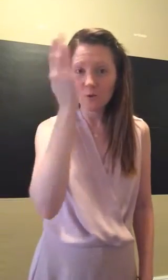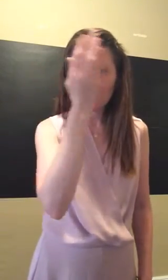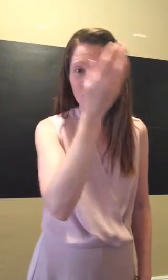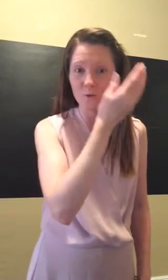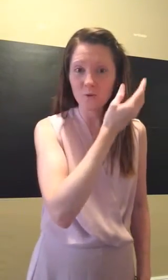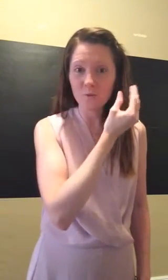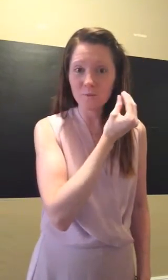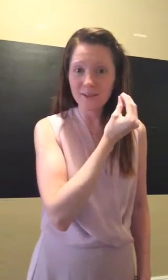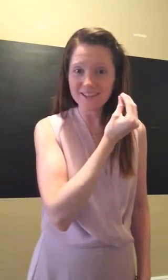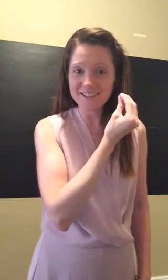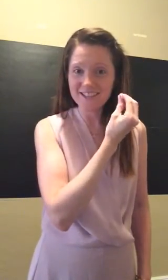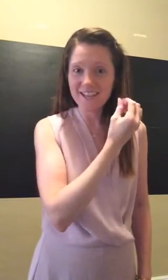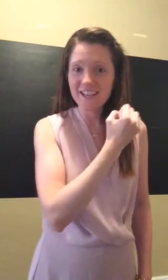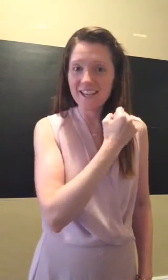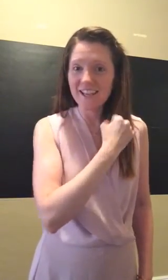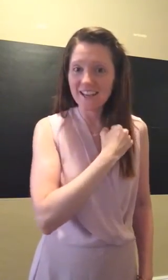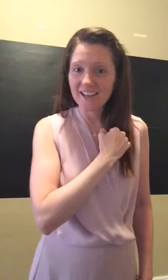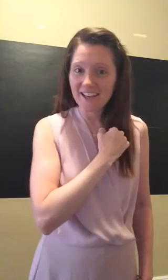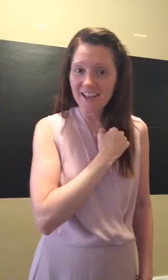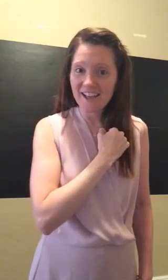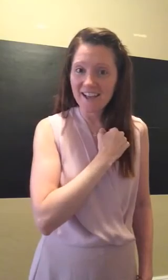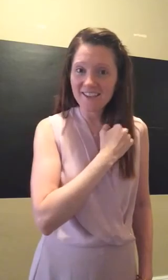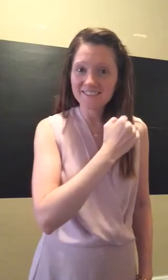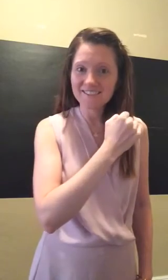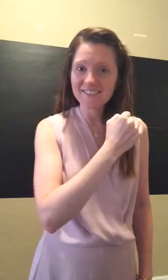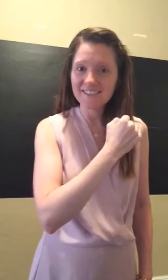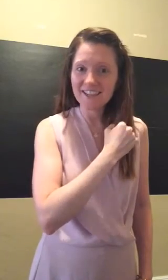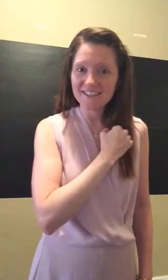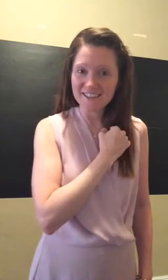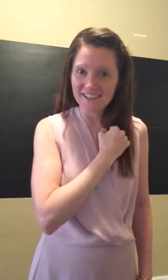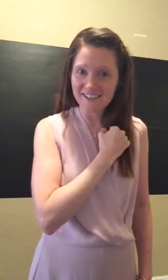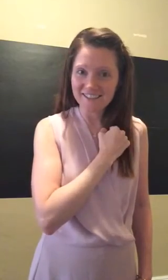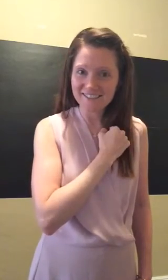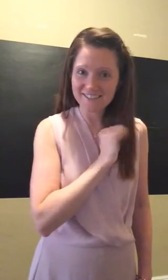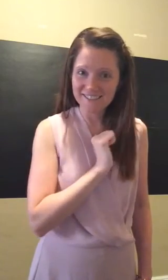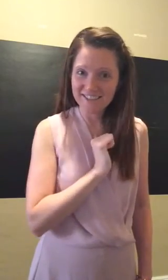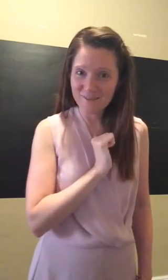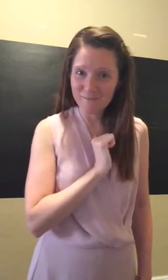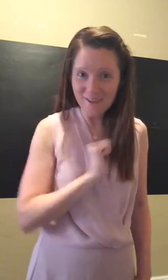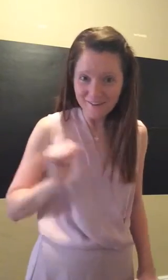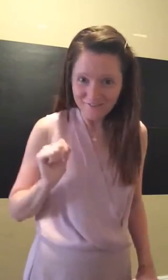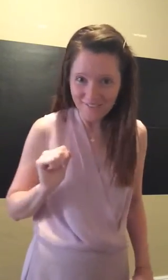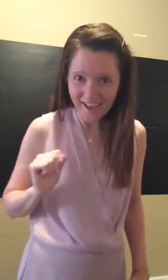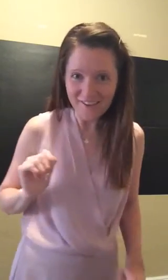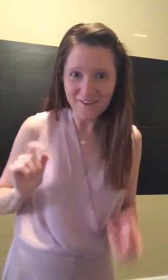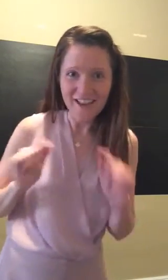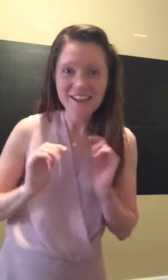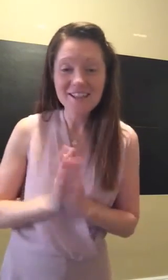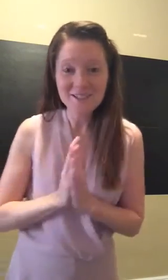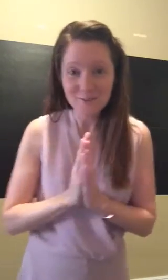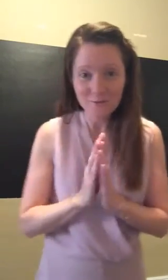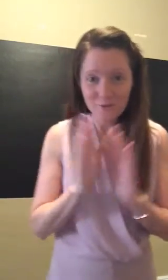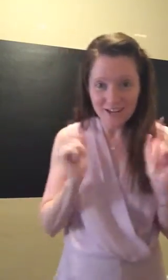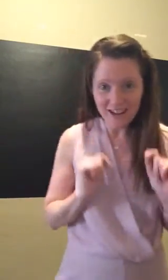Au pince. Ca-na-da. Parfait. Ok. So, voilà